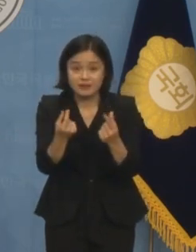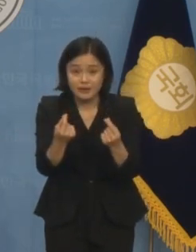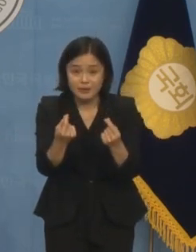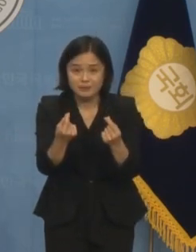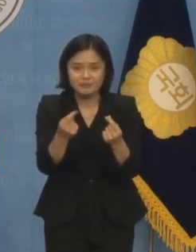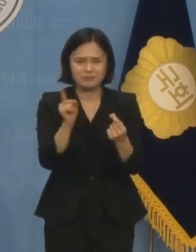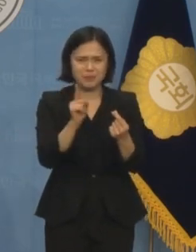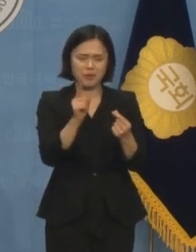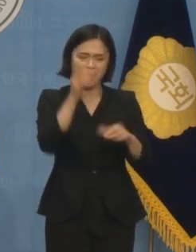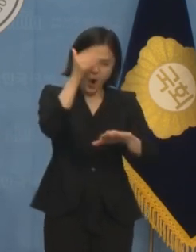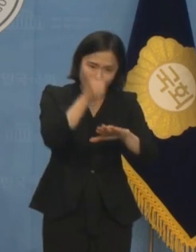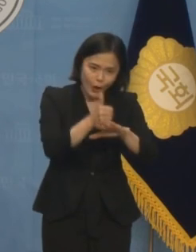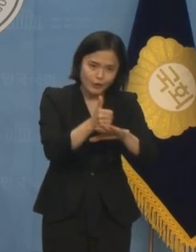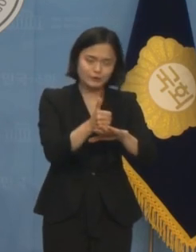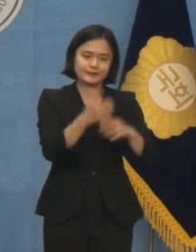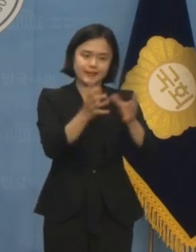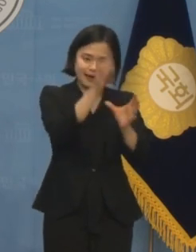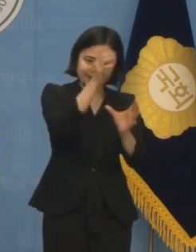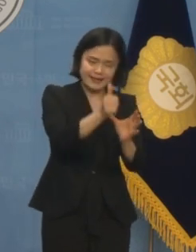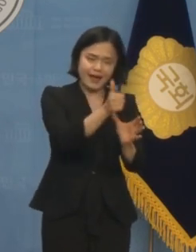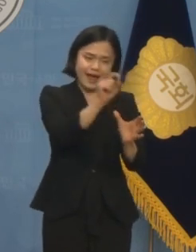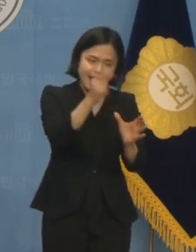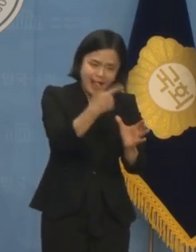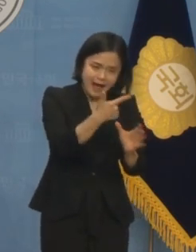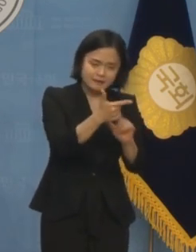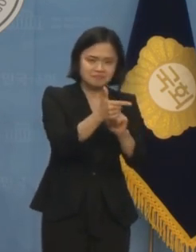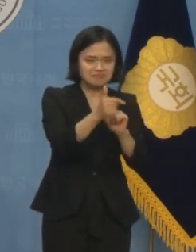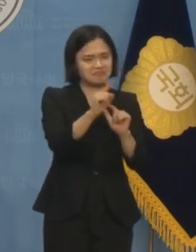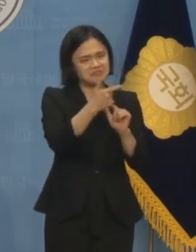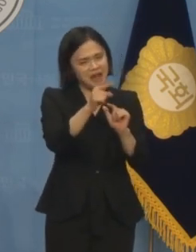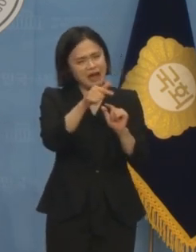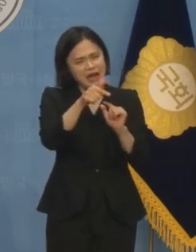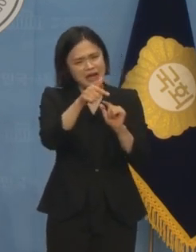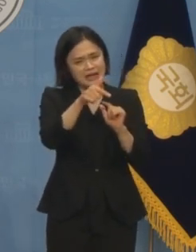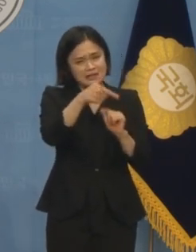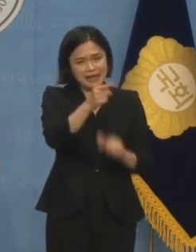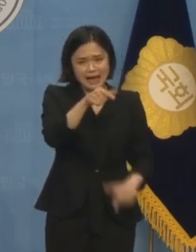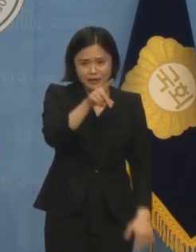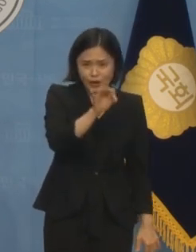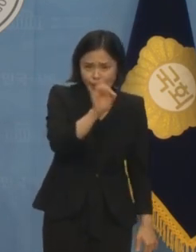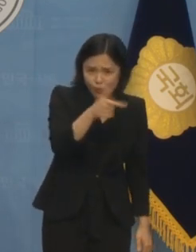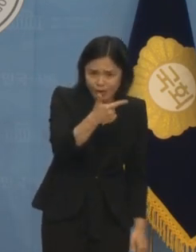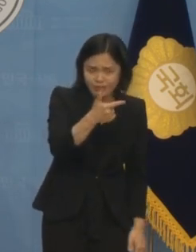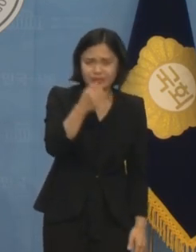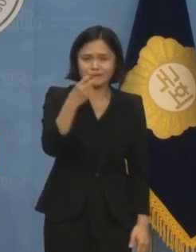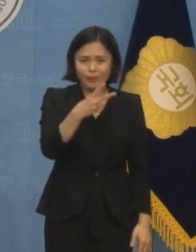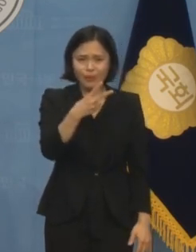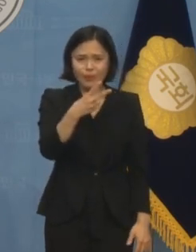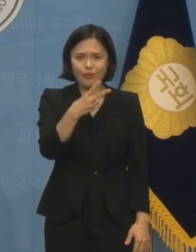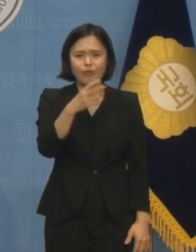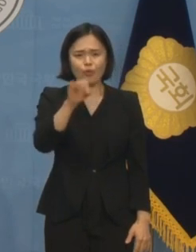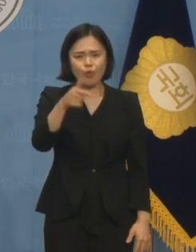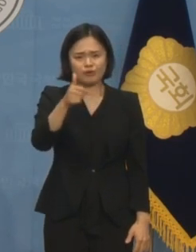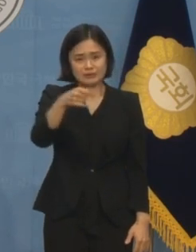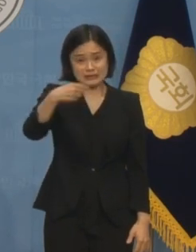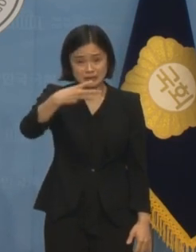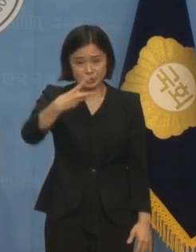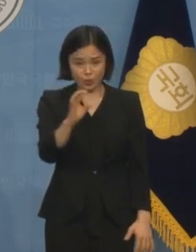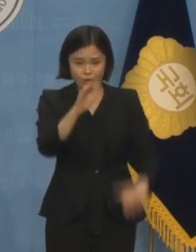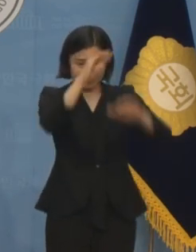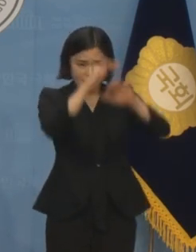무성했으나 결론부터 말하자면 새 후보 모두의 출마선언은 우리 국민들의 마음 한 구석에